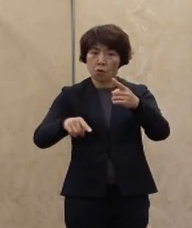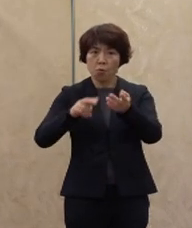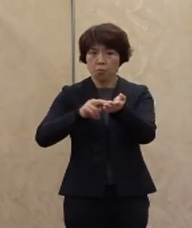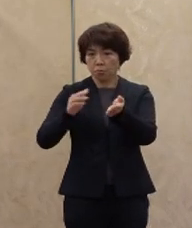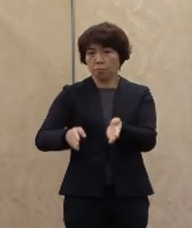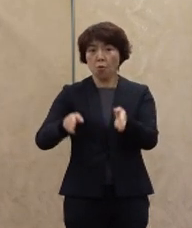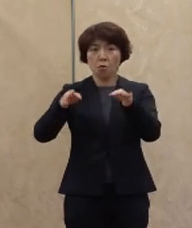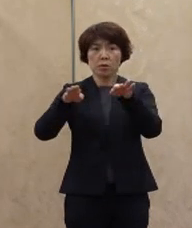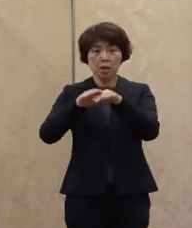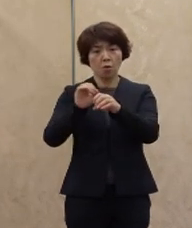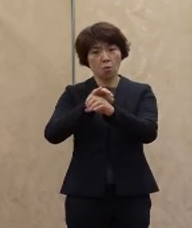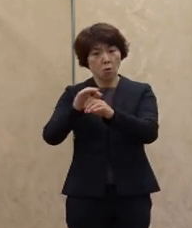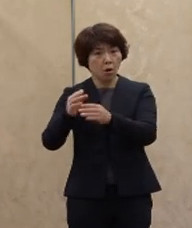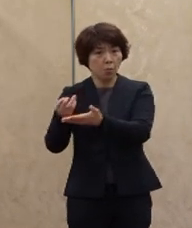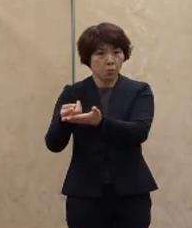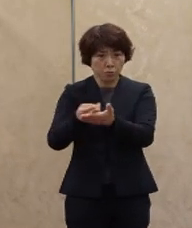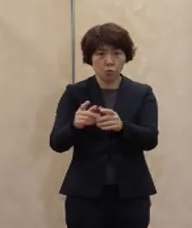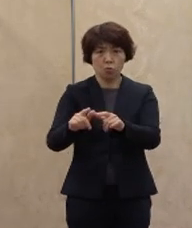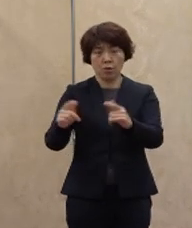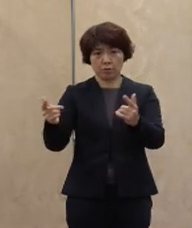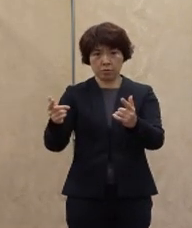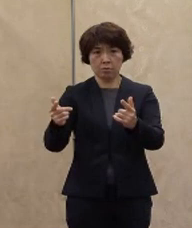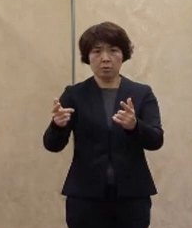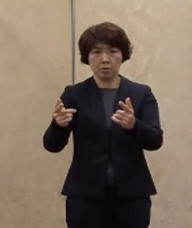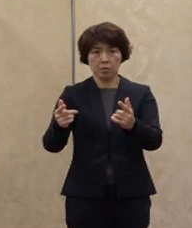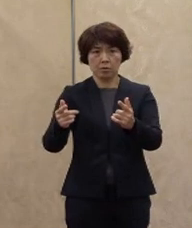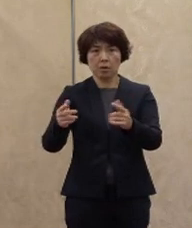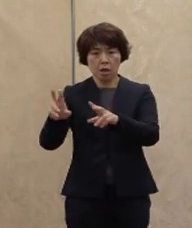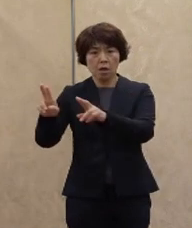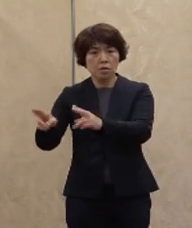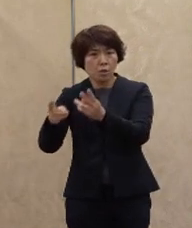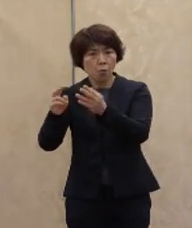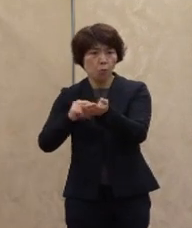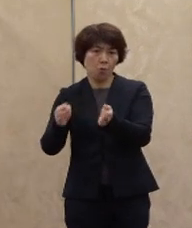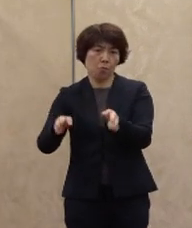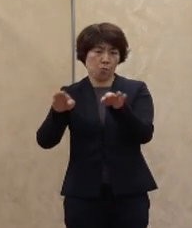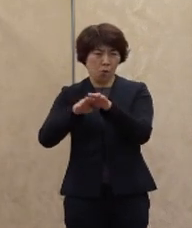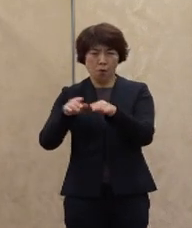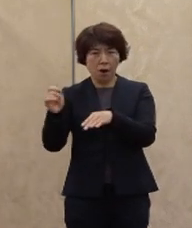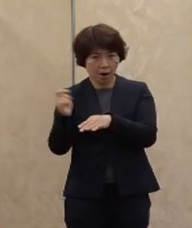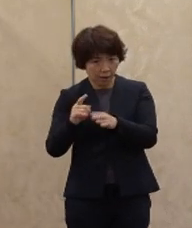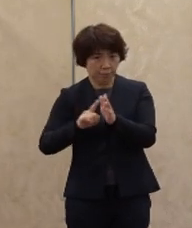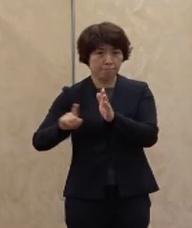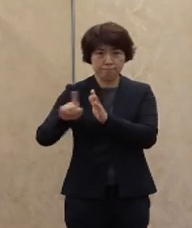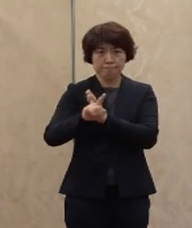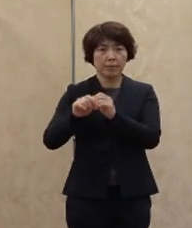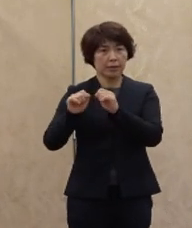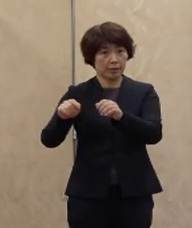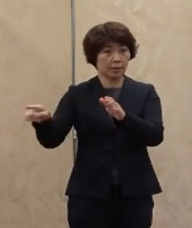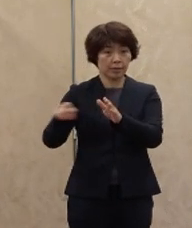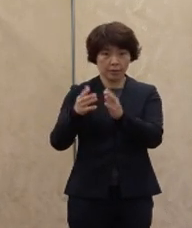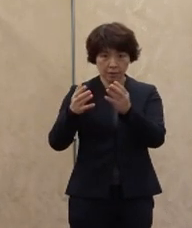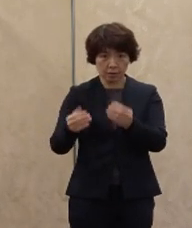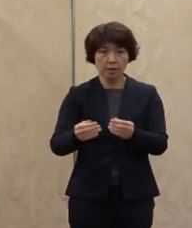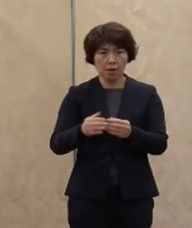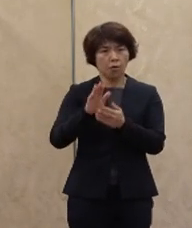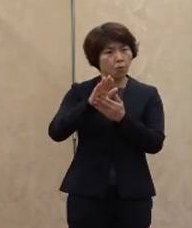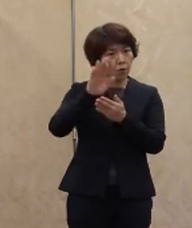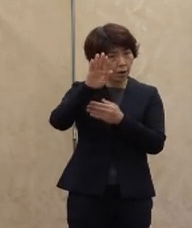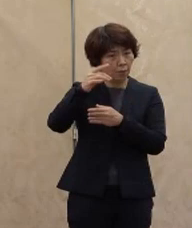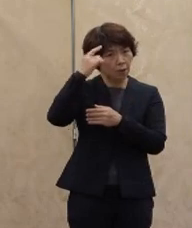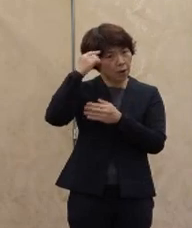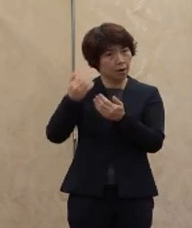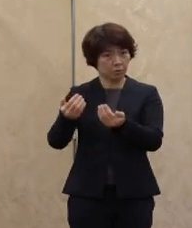やすというのもこれまでやってきてるし、まさに専門家病院なんかいち早くやってるわけなので、まあ、それはやってるし、これからもやっぱり考えなきゃいけないけども